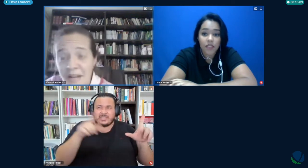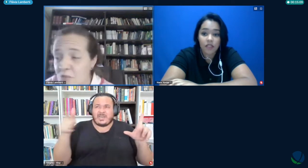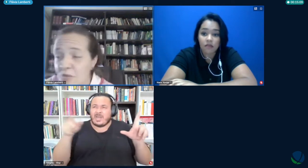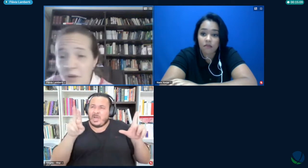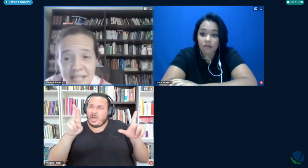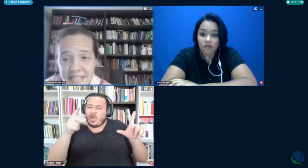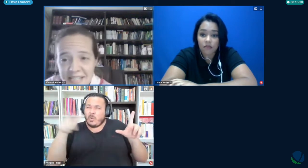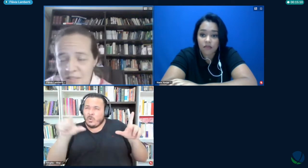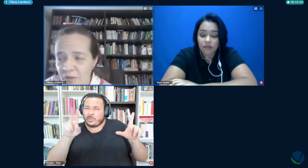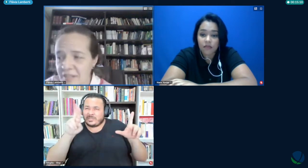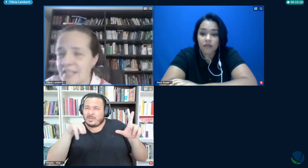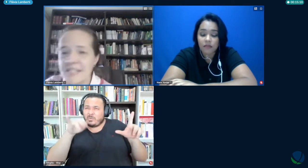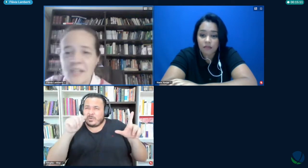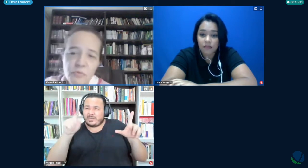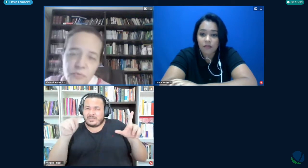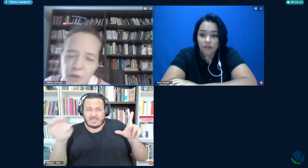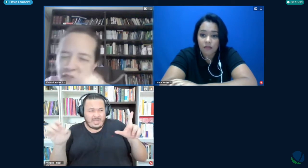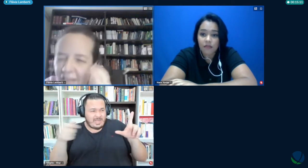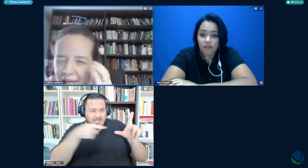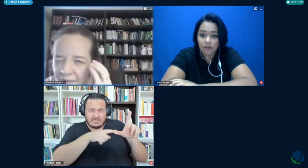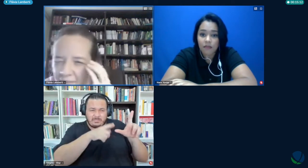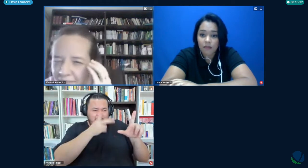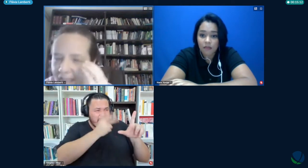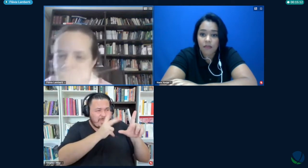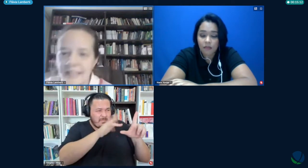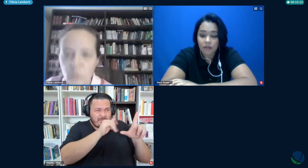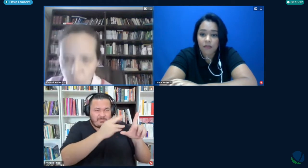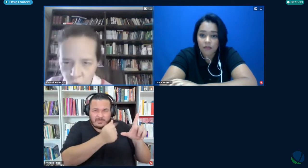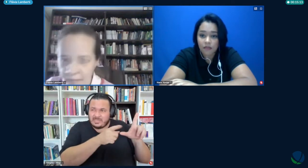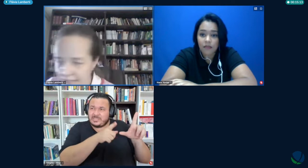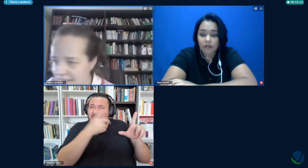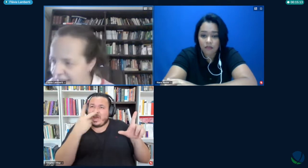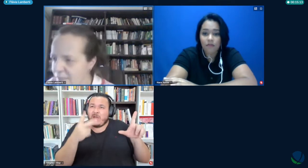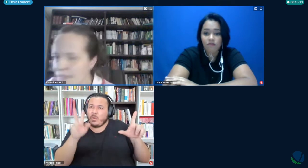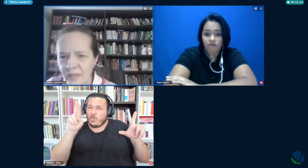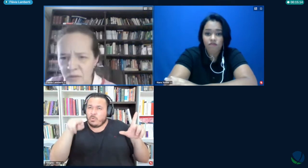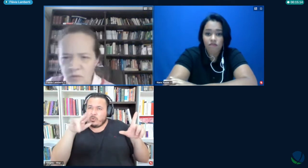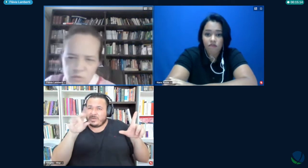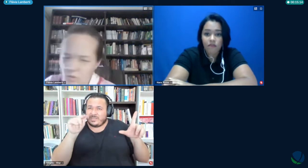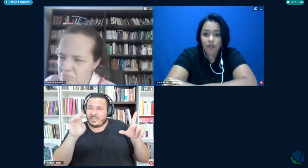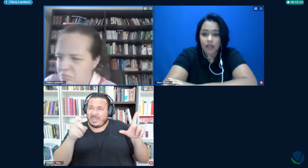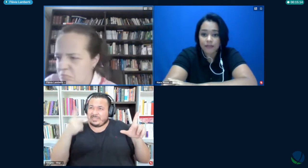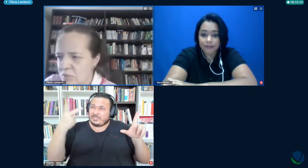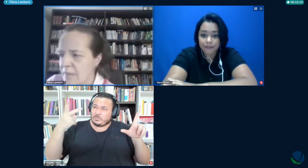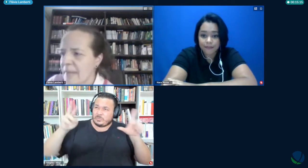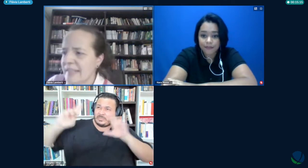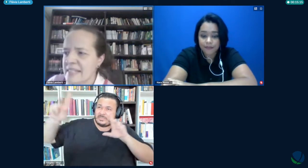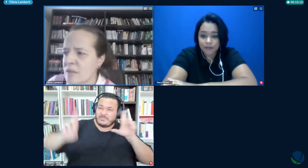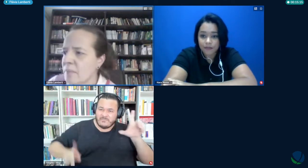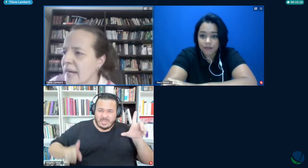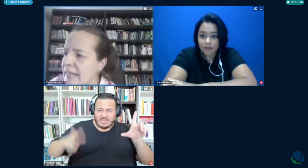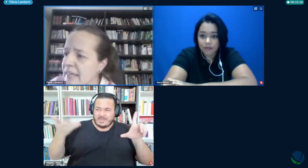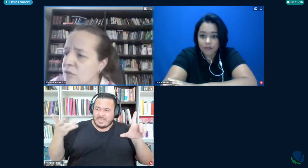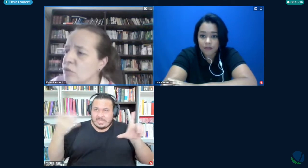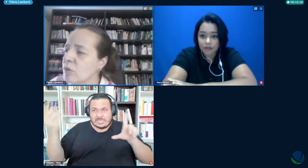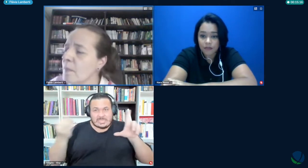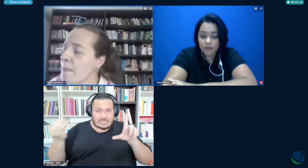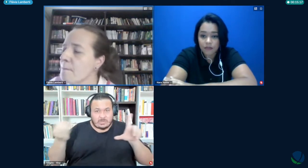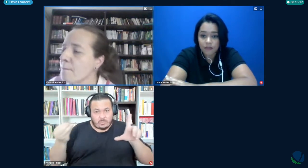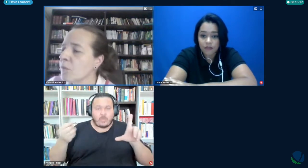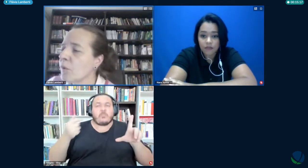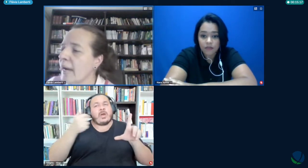Então, foram essas questõezinhas que eu fiquei tentando compreender, eu vou chamar atenção para